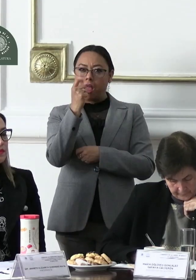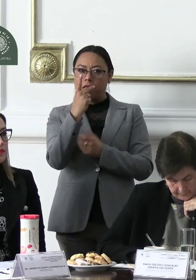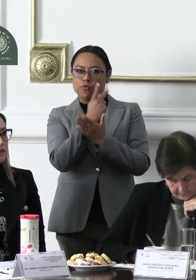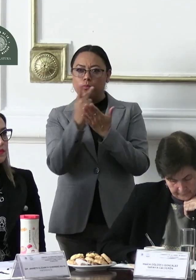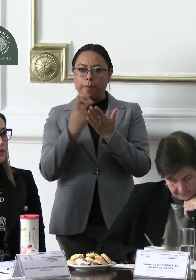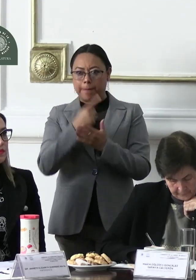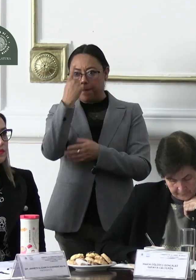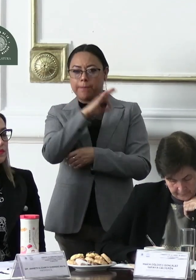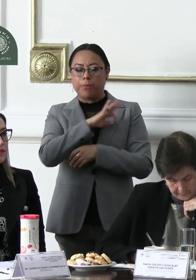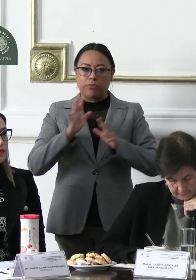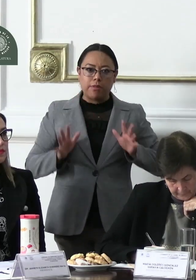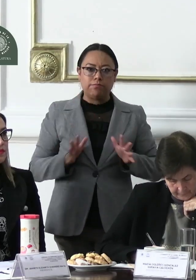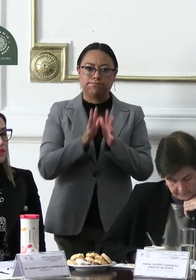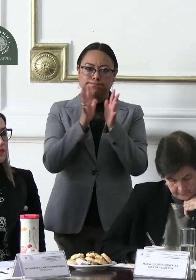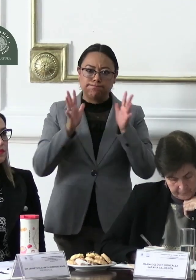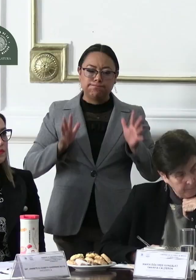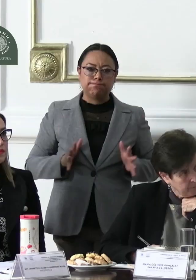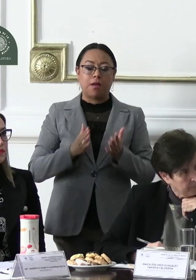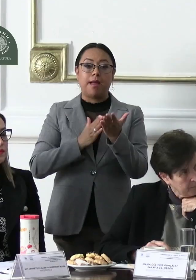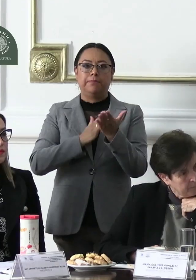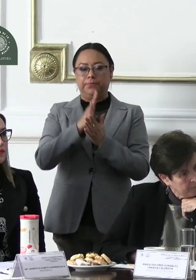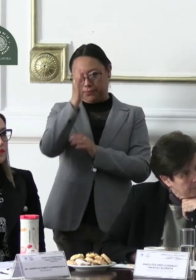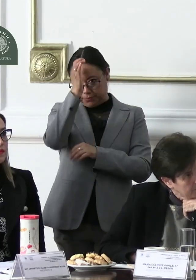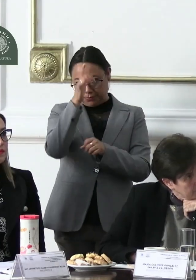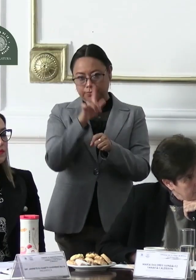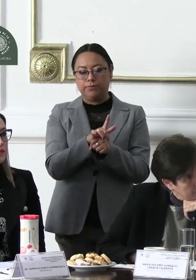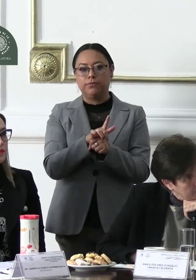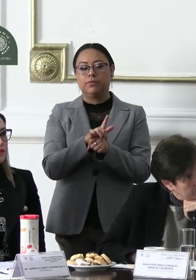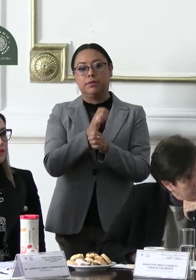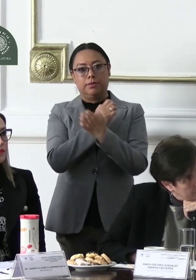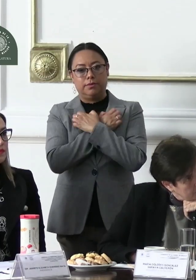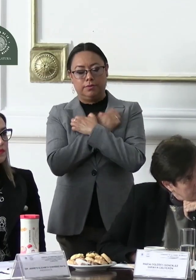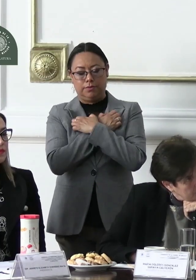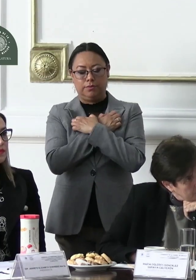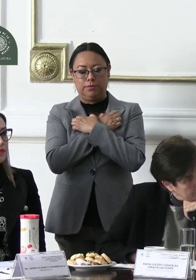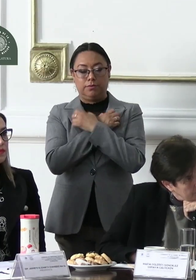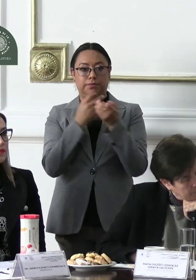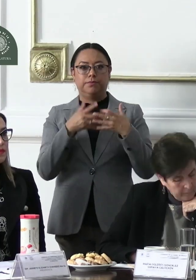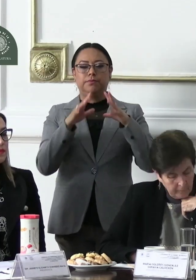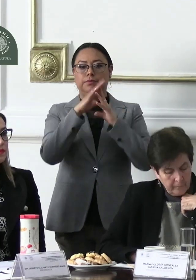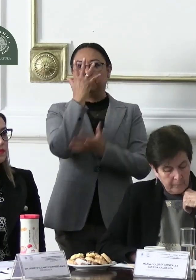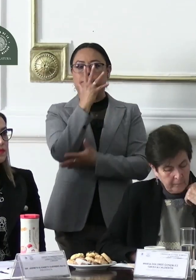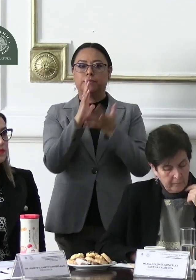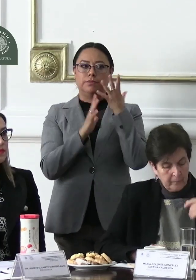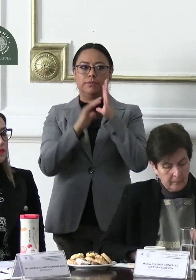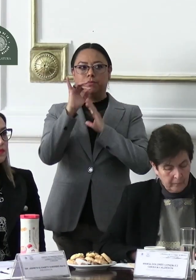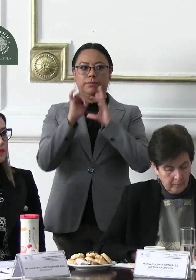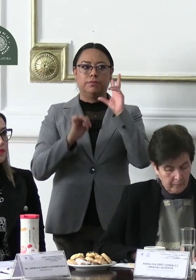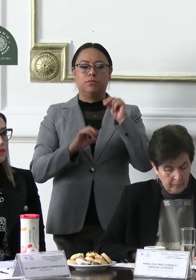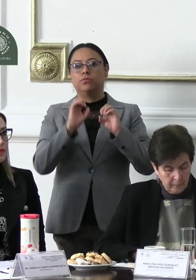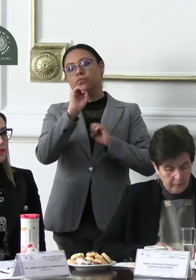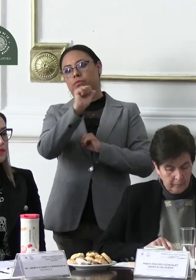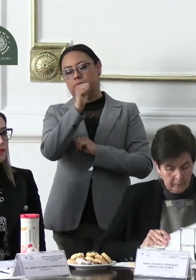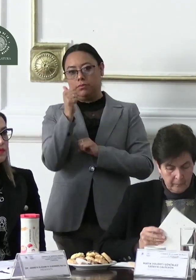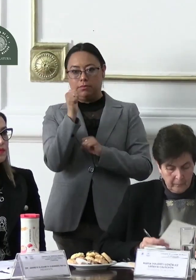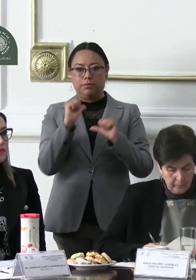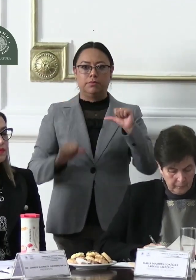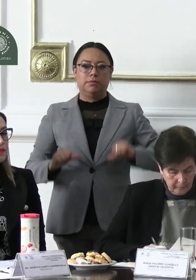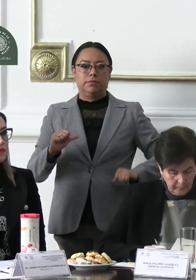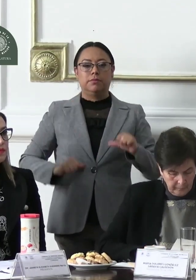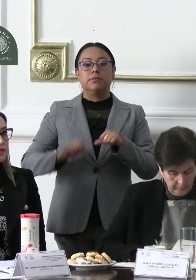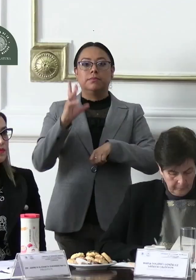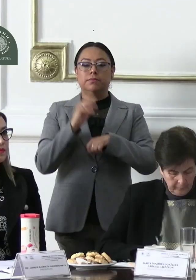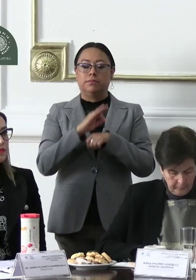para impulsar el acceso a la cultura, la educación ambiental y demás actividades que realmente les permitan